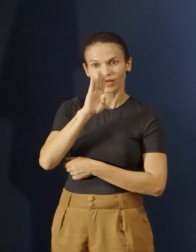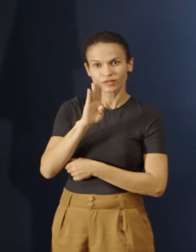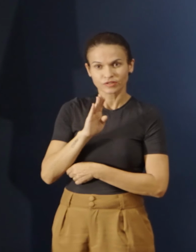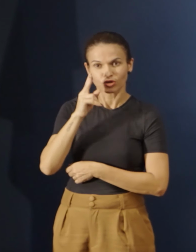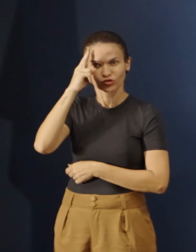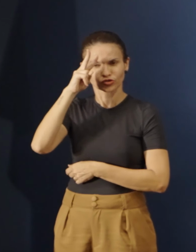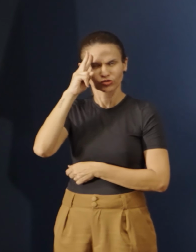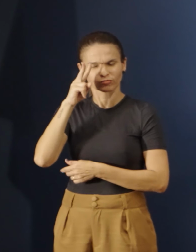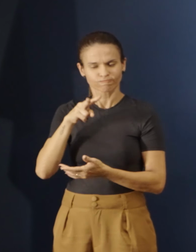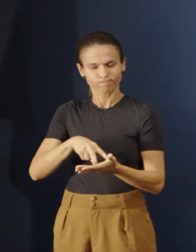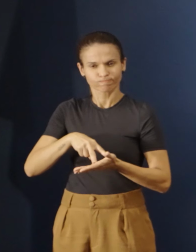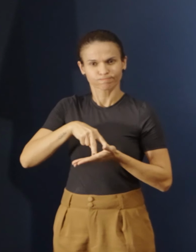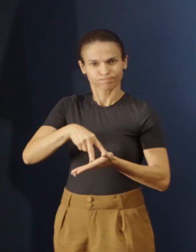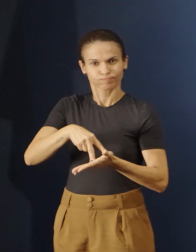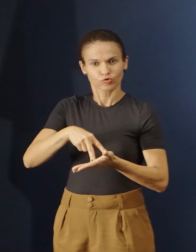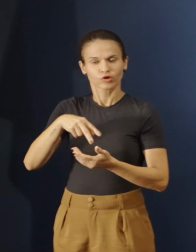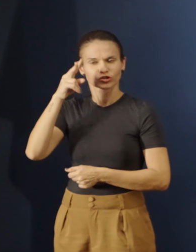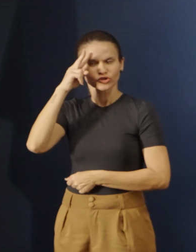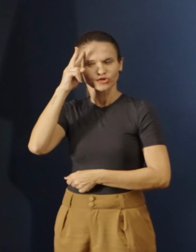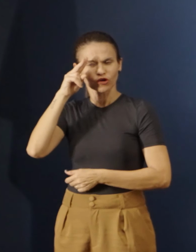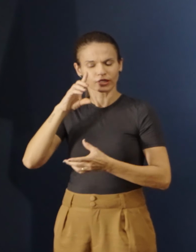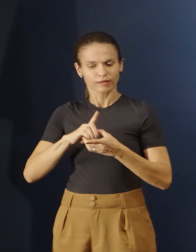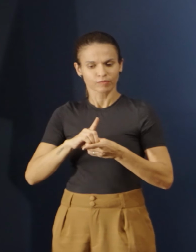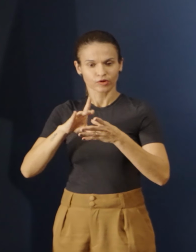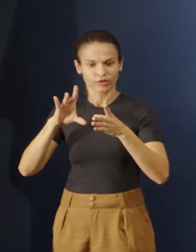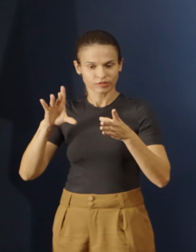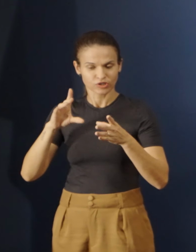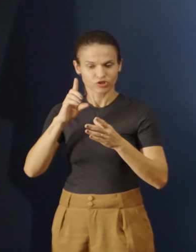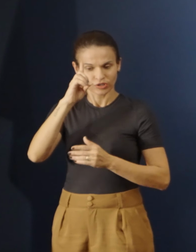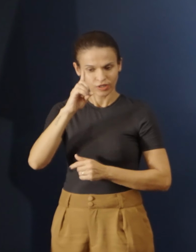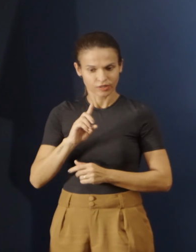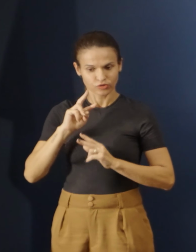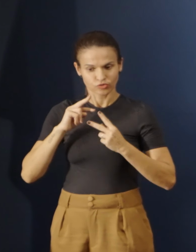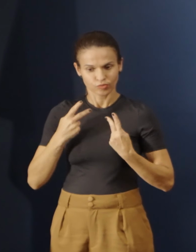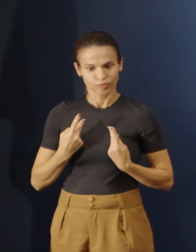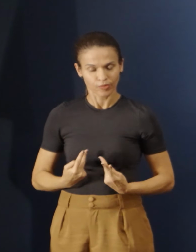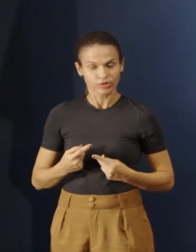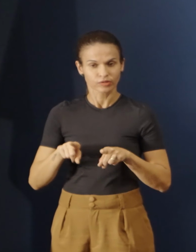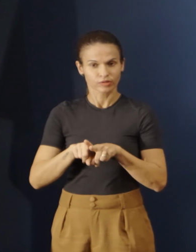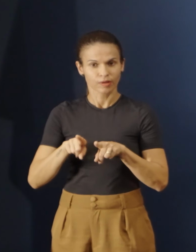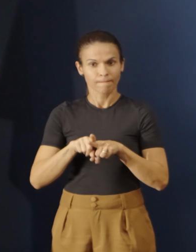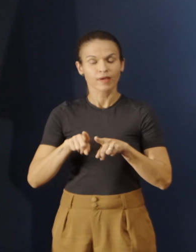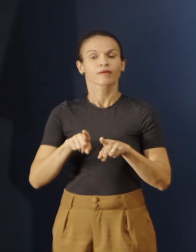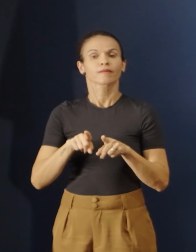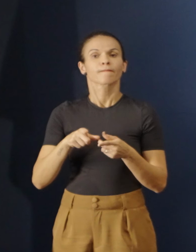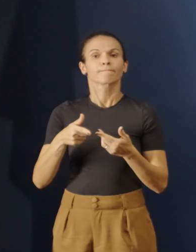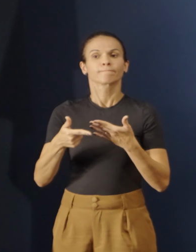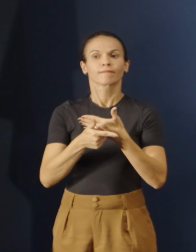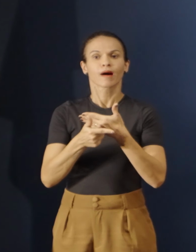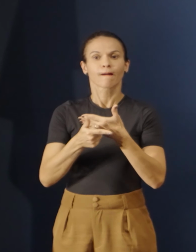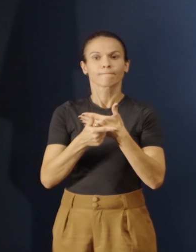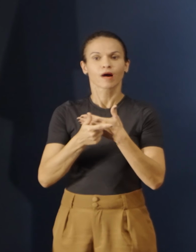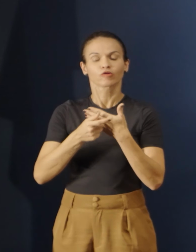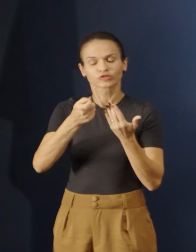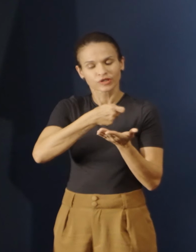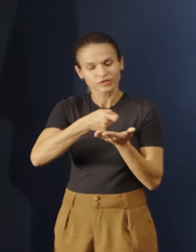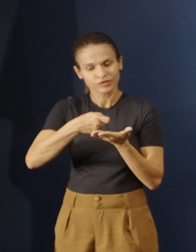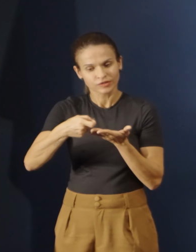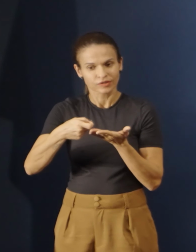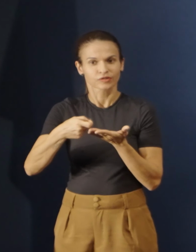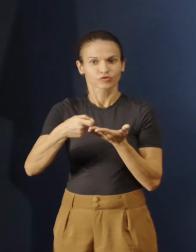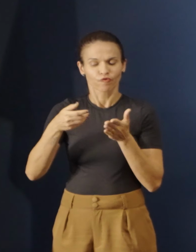história da resistência, história da democracia, direitos humanos, acima de tudo, papel, né, ou seja, o papel da escrita para os